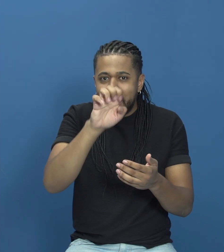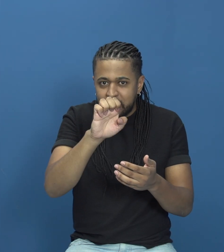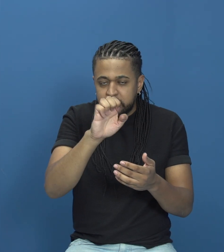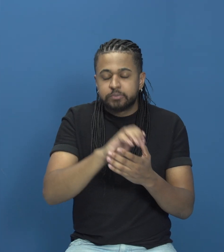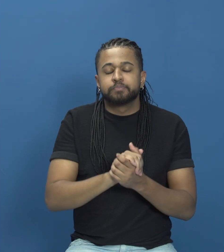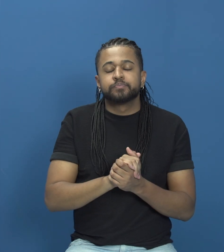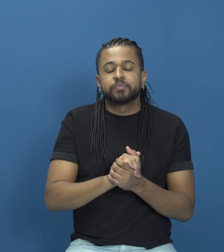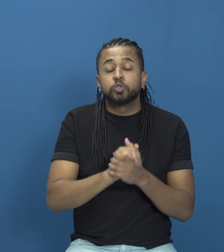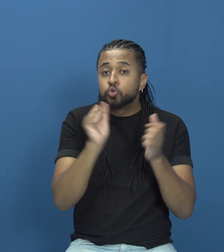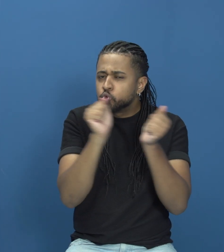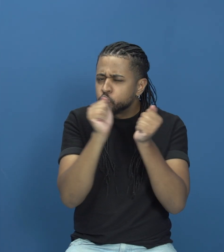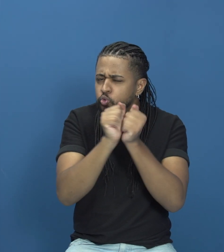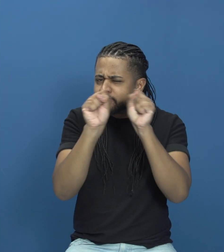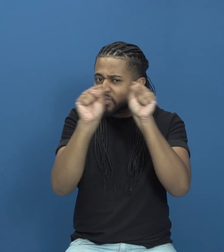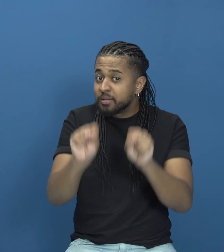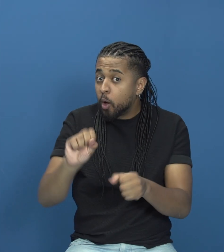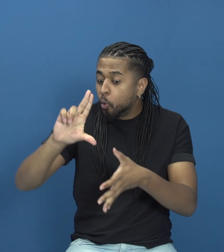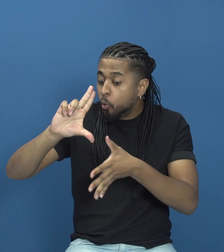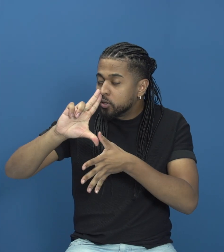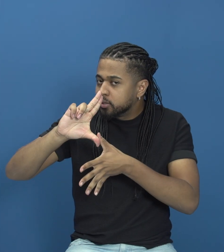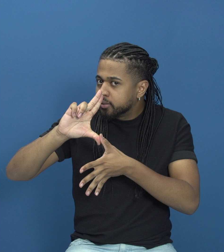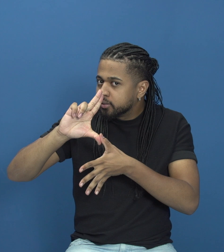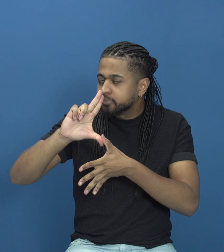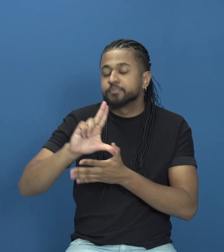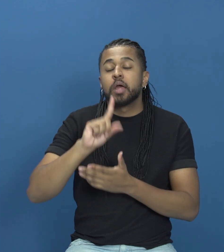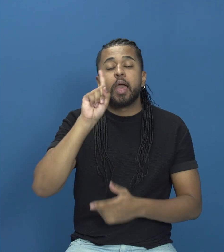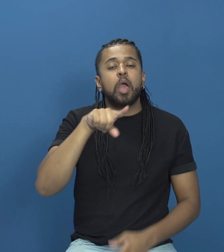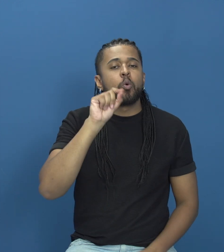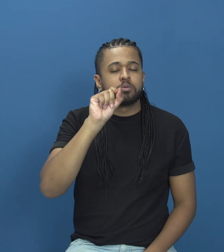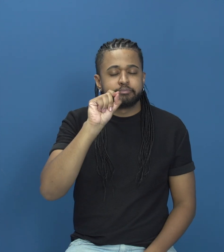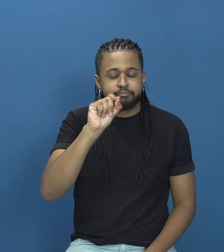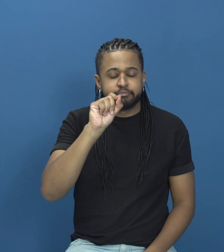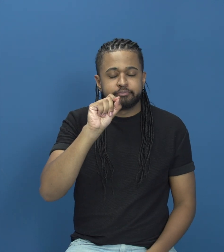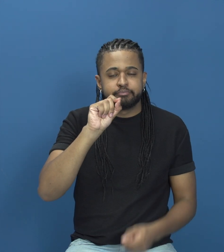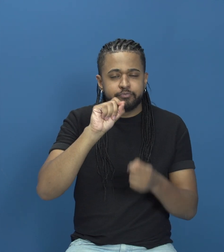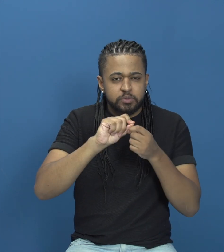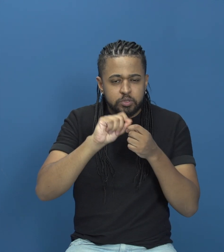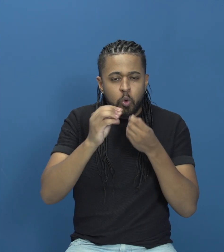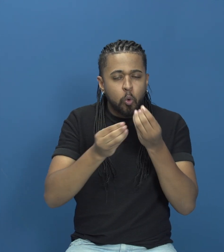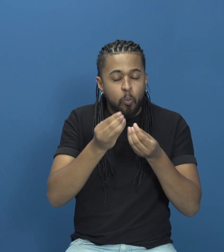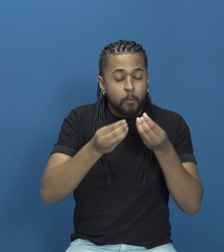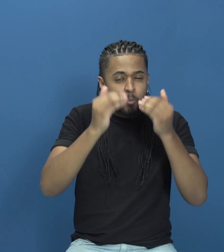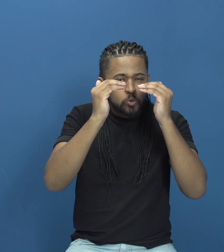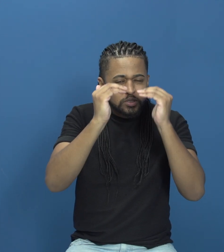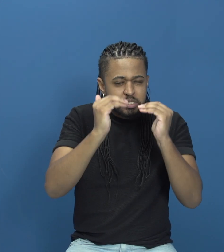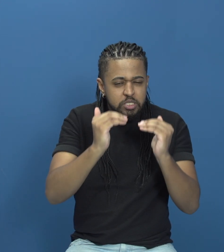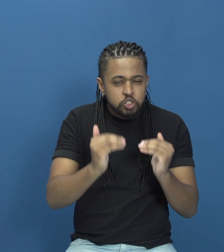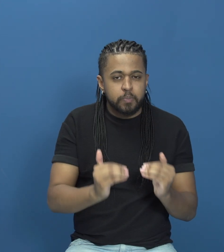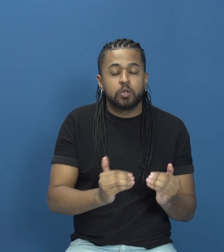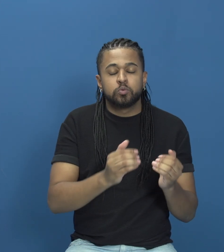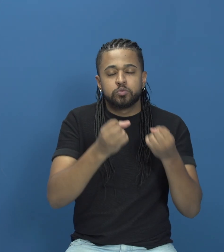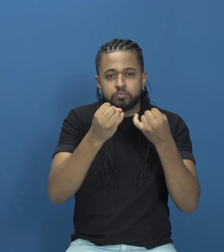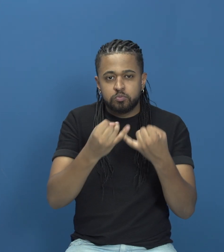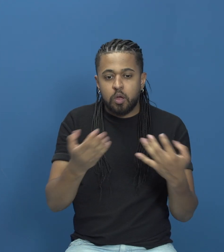candidato/candidato junto ao sistema da UNILA, o qual deverá ser realizado conforme procedimentos descritos a